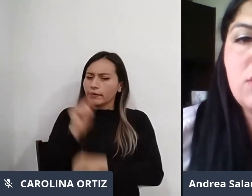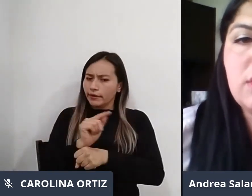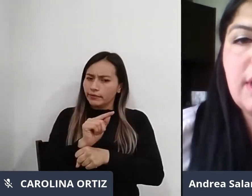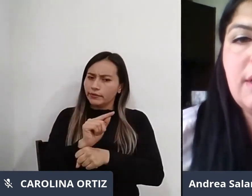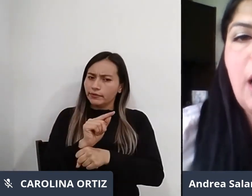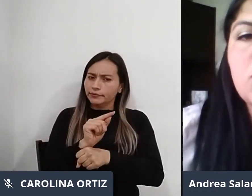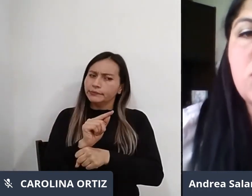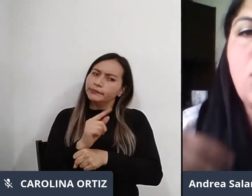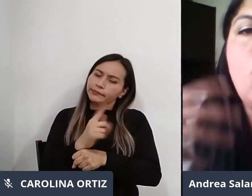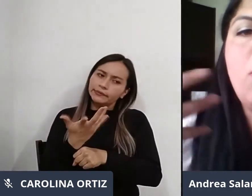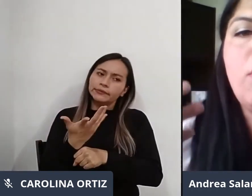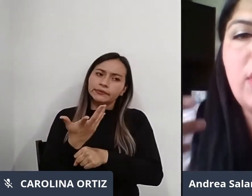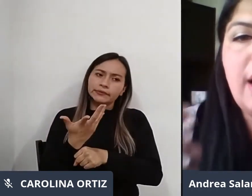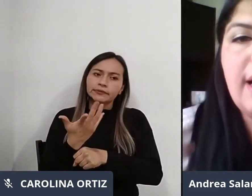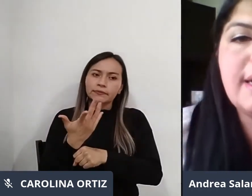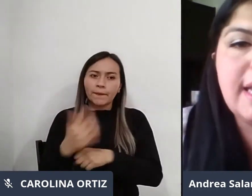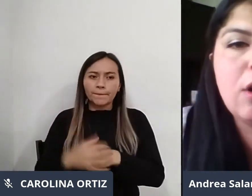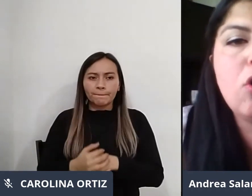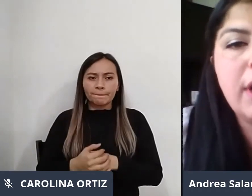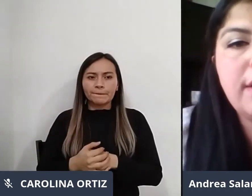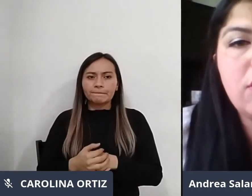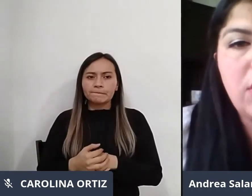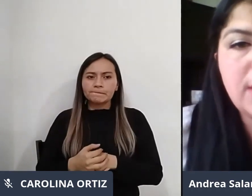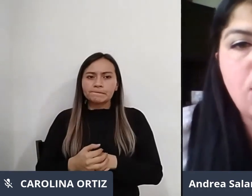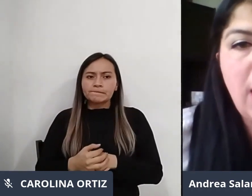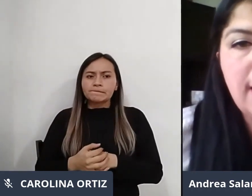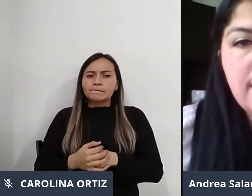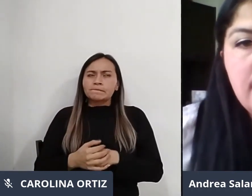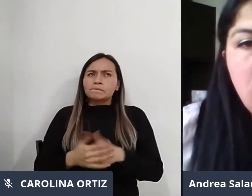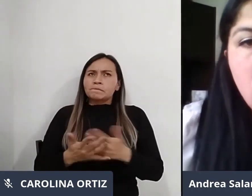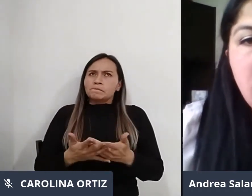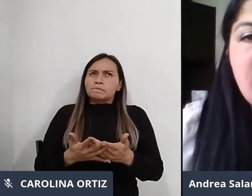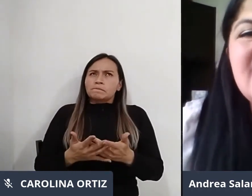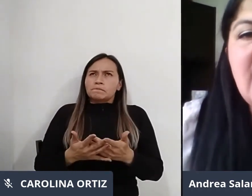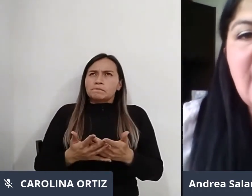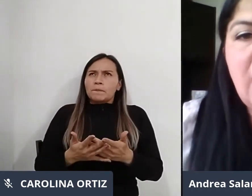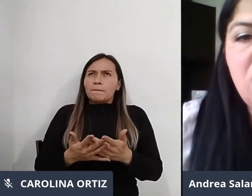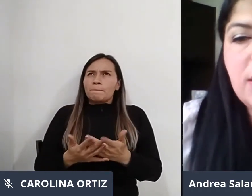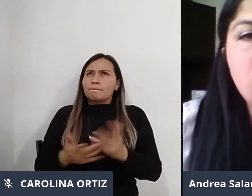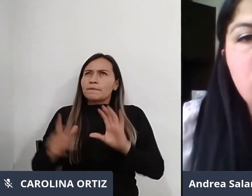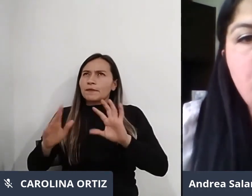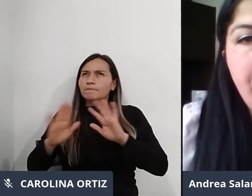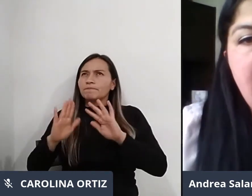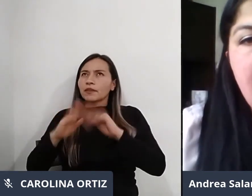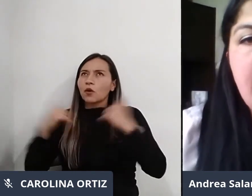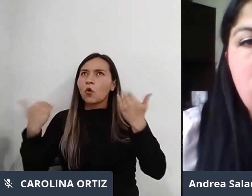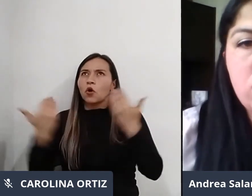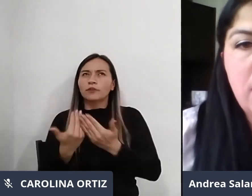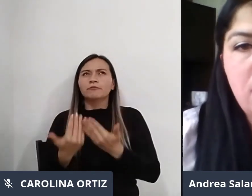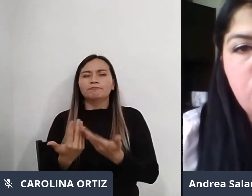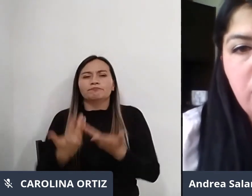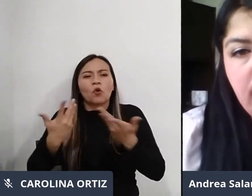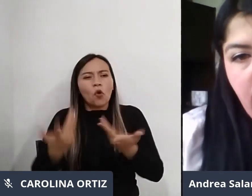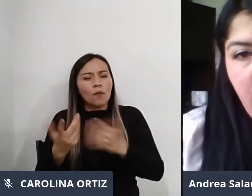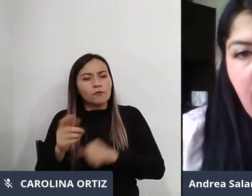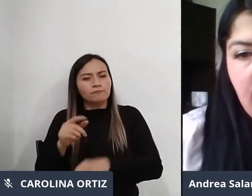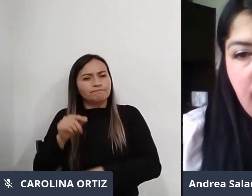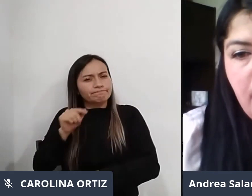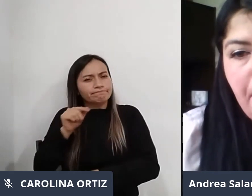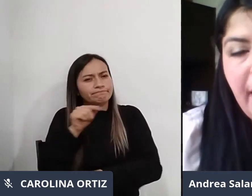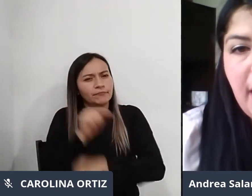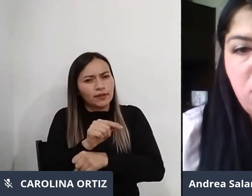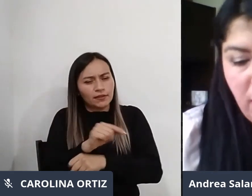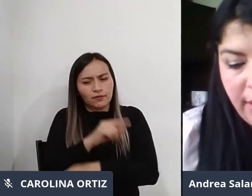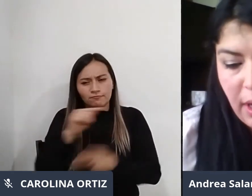saber cómo voy a hacer lo crítico en la escuela. O sea, desde dónde me va a parar, qué contenidos voy a